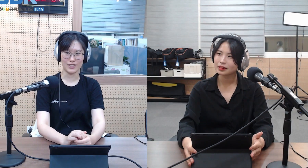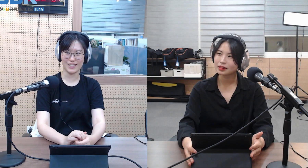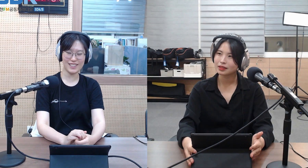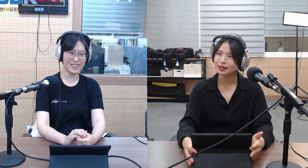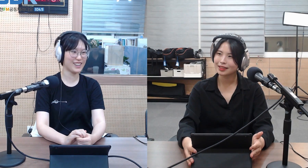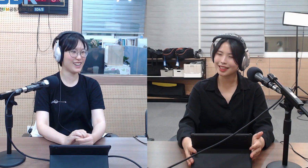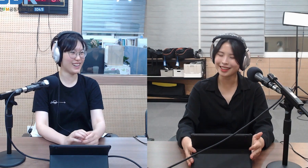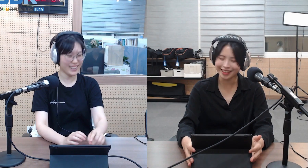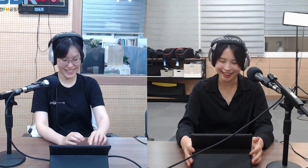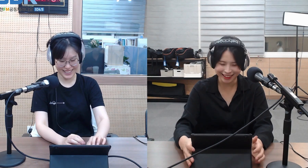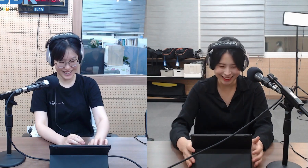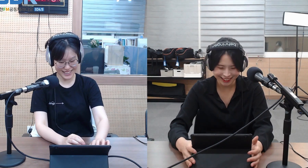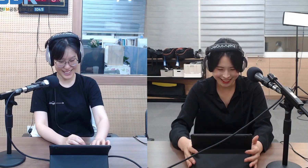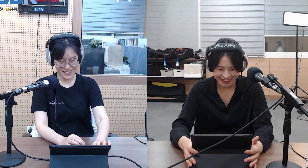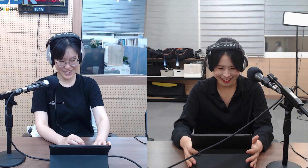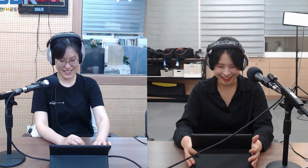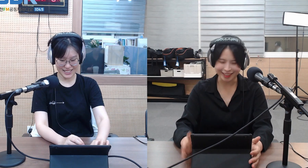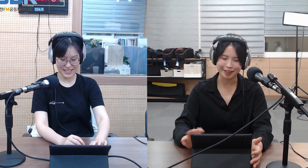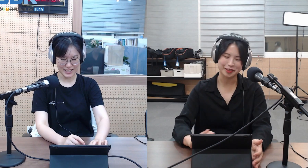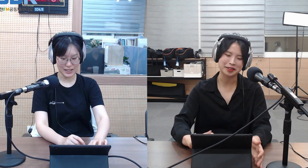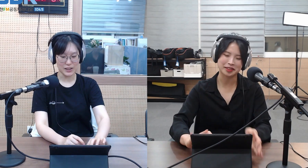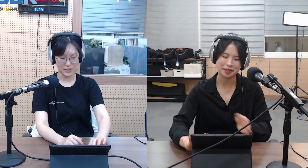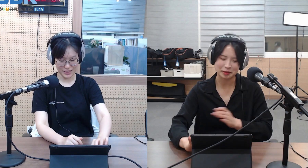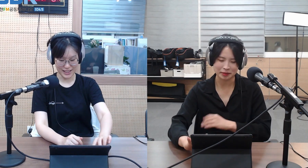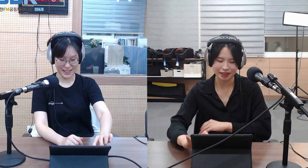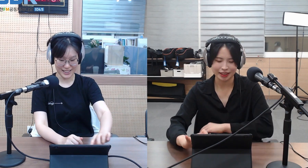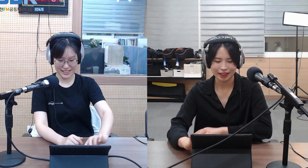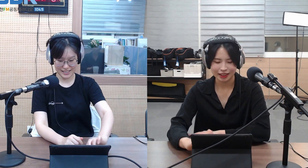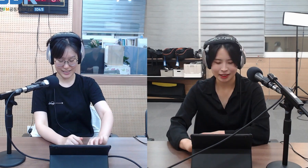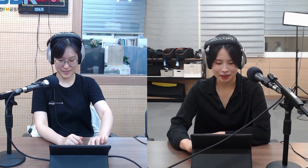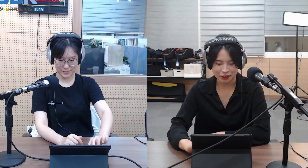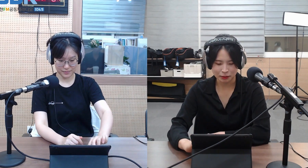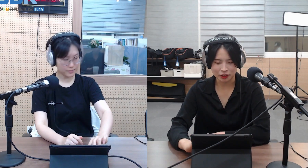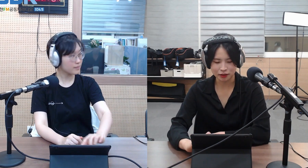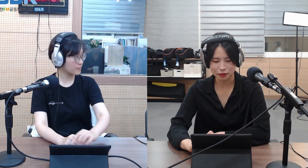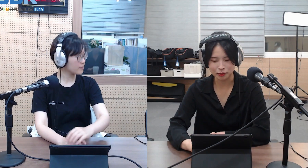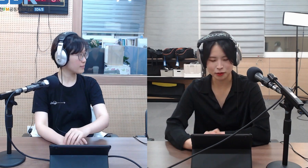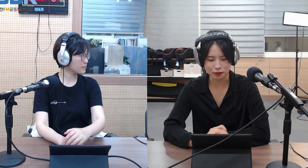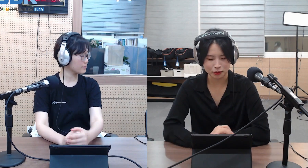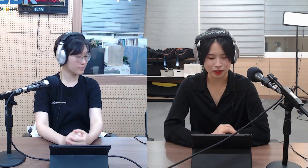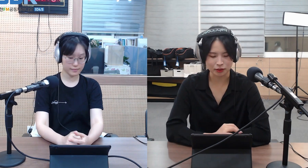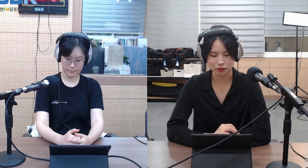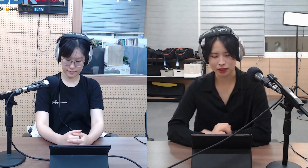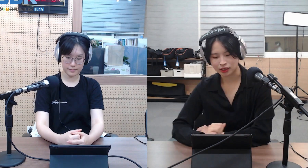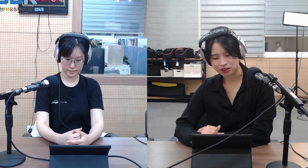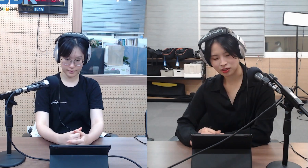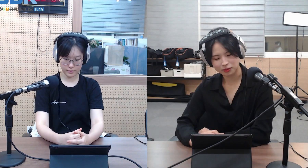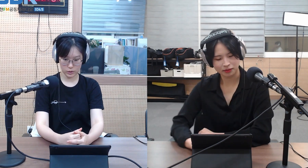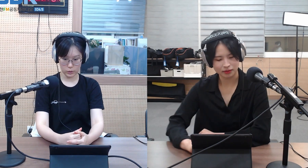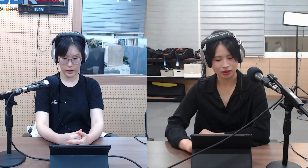뭐였지? 그럴 수 있어요. 네. 그러면 또 노래 듣고 와야겠죠? 좋아요.